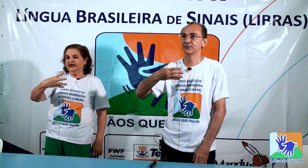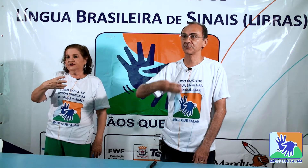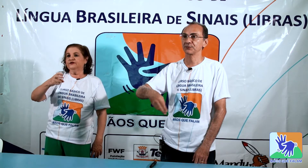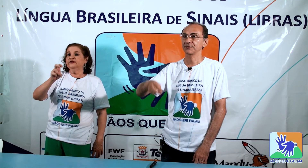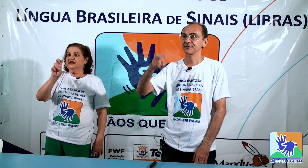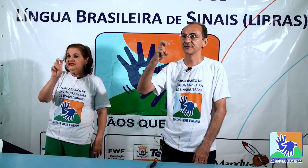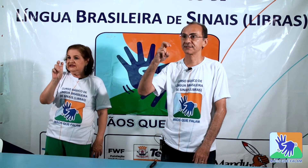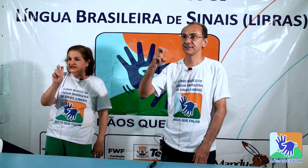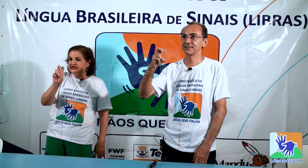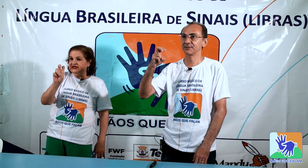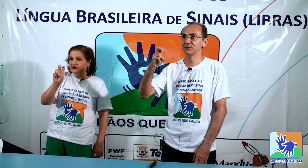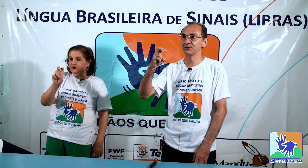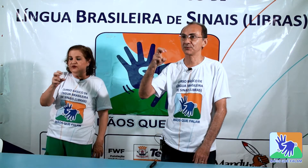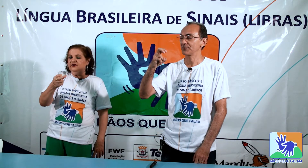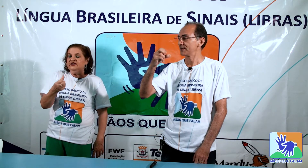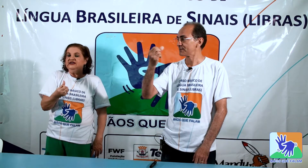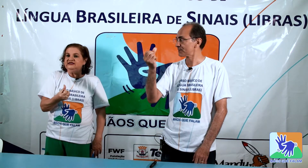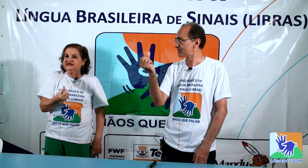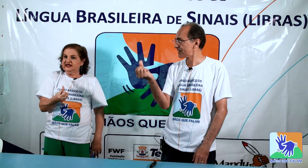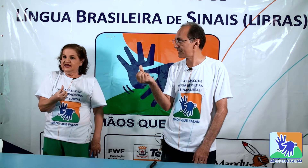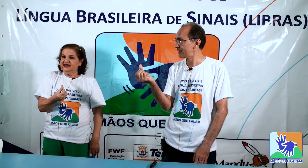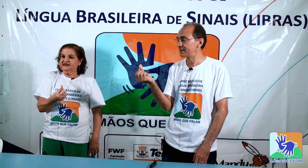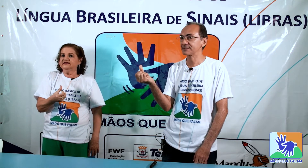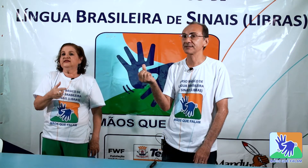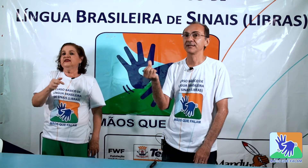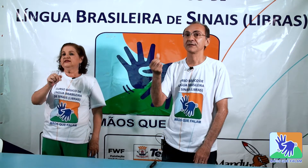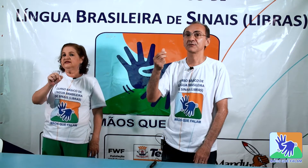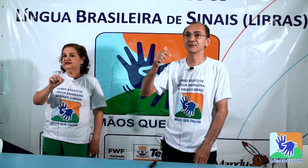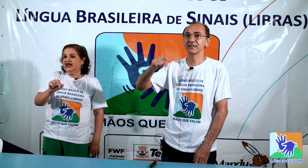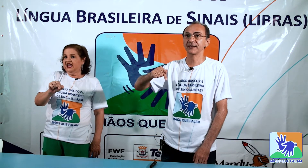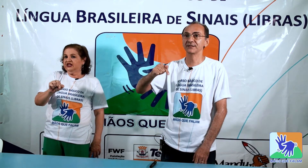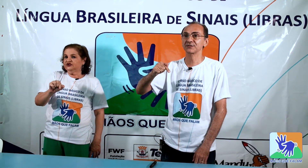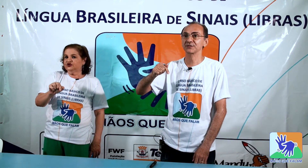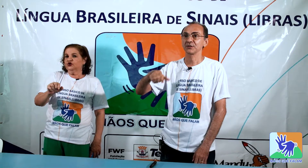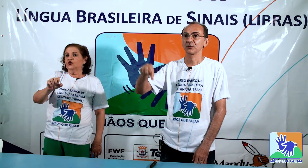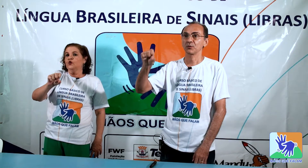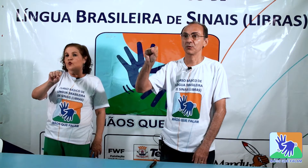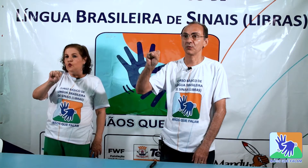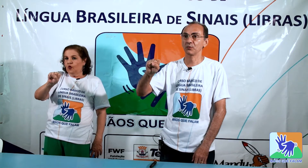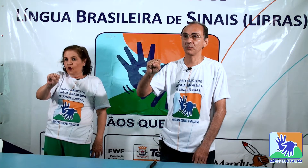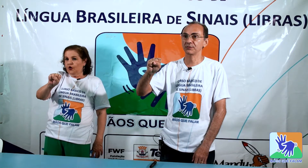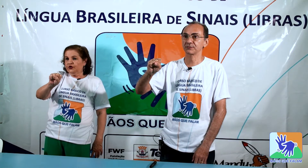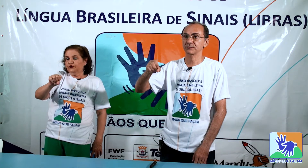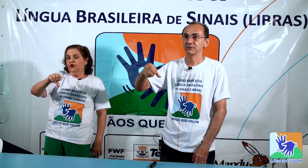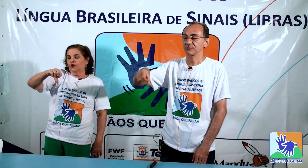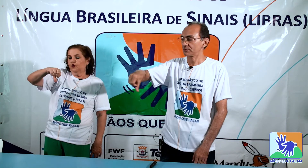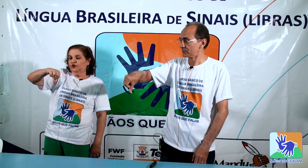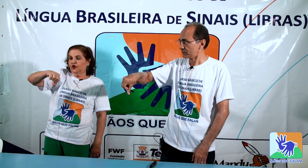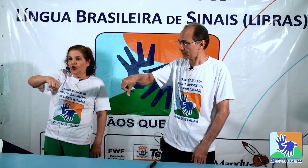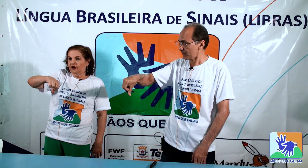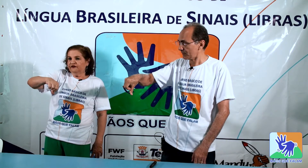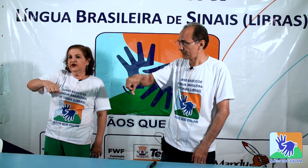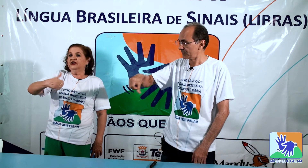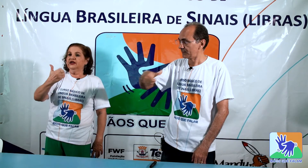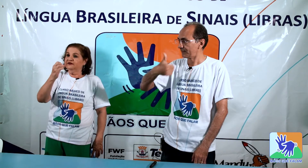4, 5, 6, 7, o 8, o 9 e o